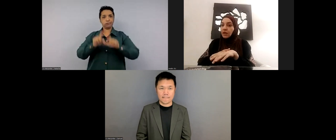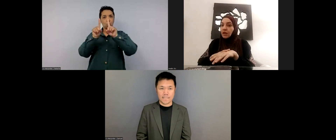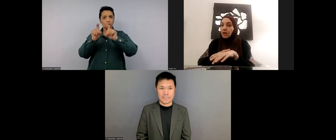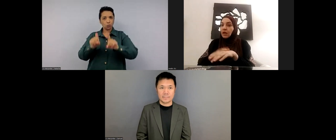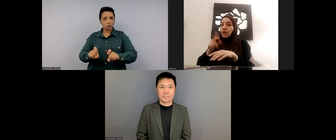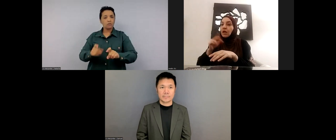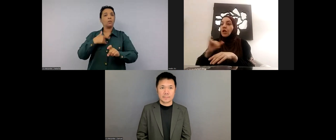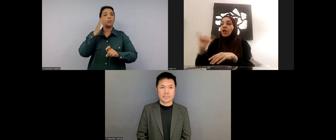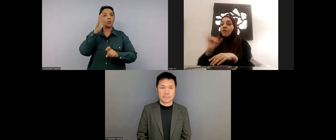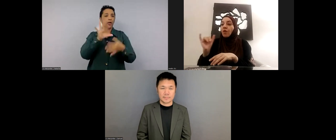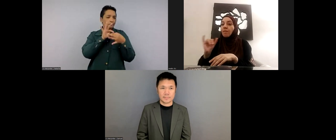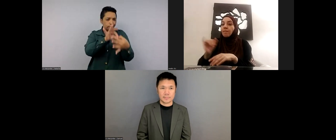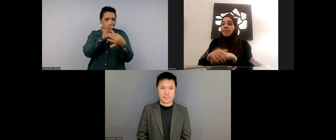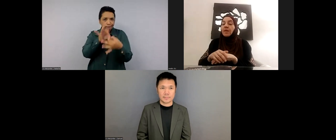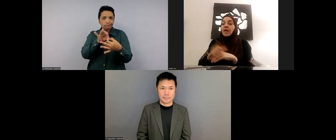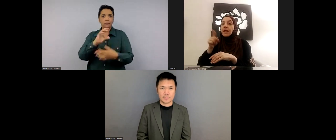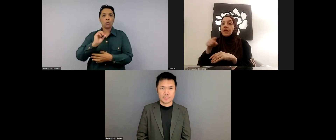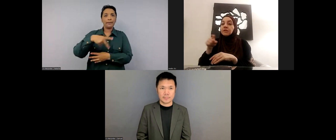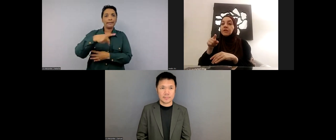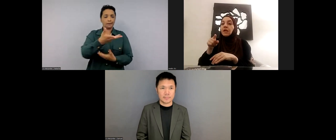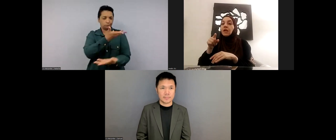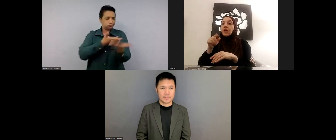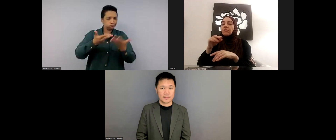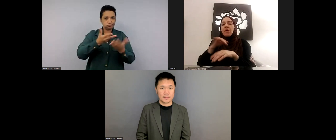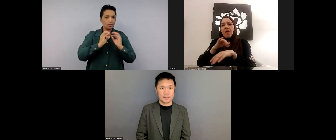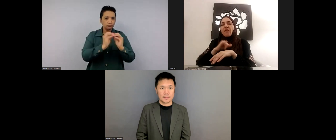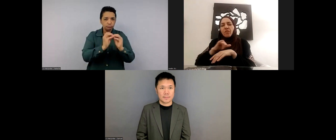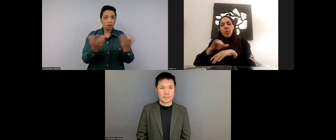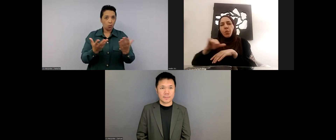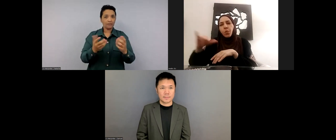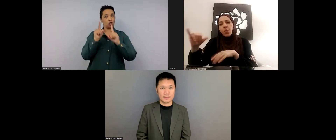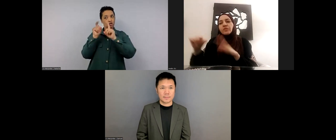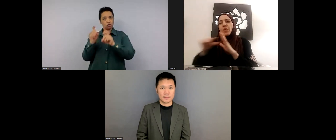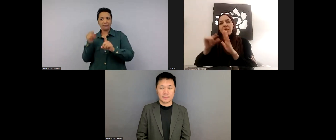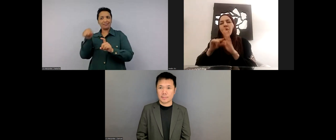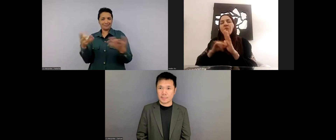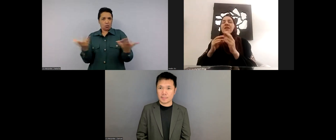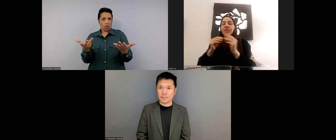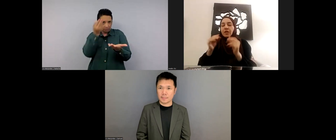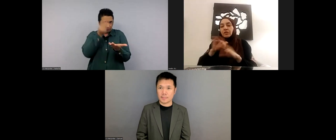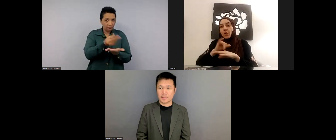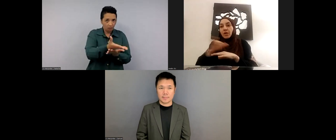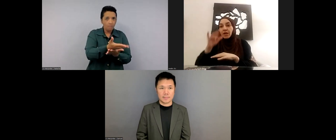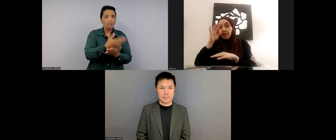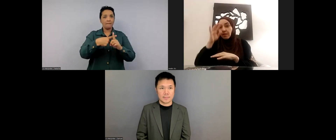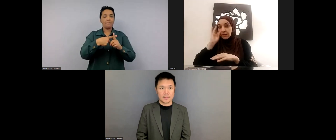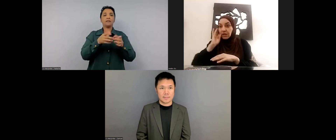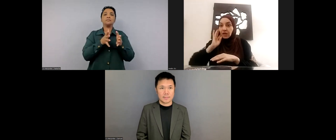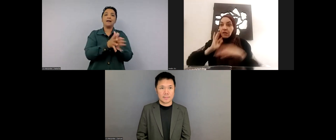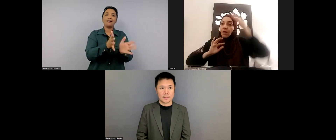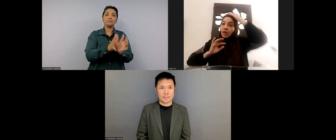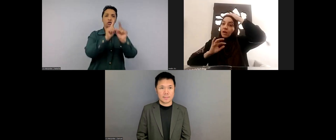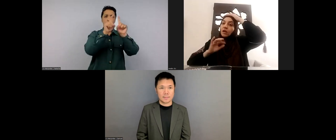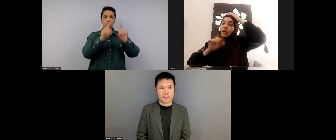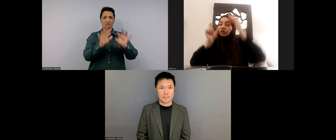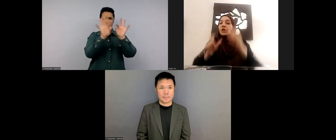with the اختيار العناوين OPDs بدقة، لأن العناوين هي again طويلة the التي يتم survey, طرحها and يعني we're كان going to مع be الأشخاص ذوي explaining الإعاقة the أو مع survey to them,